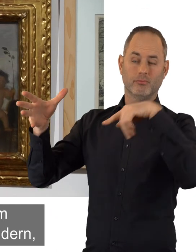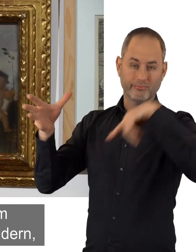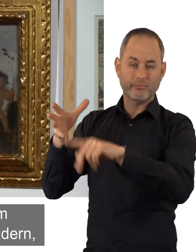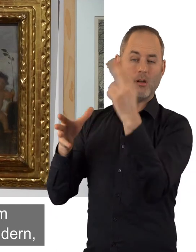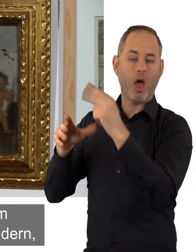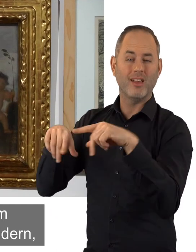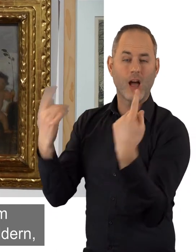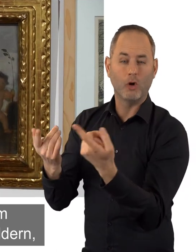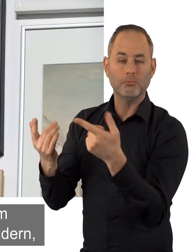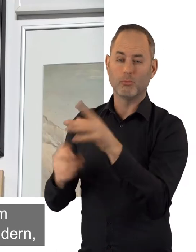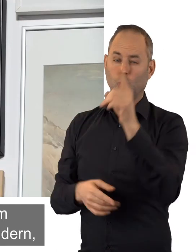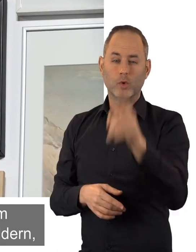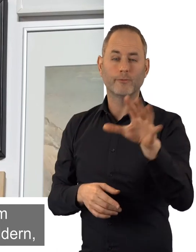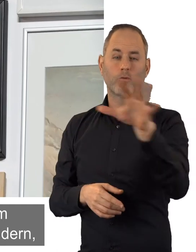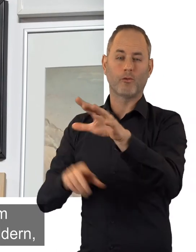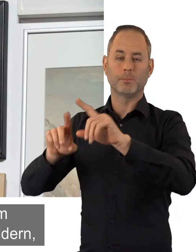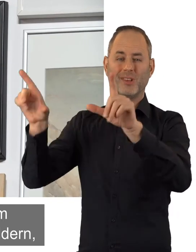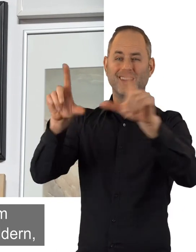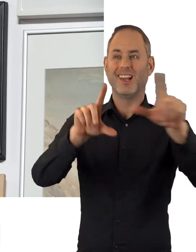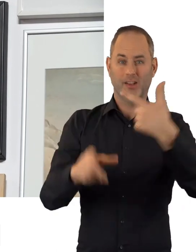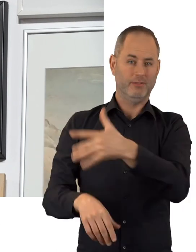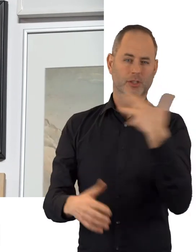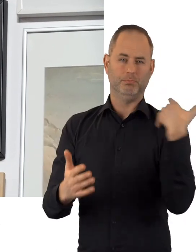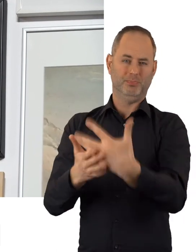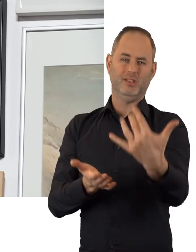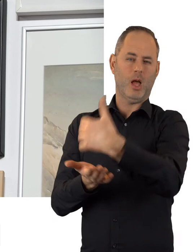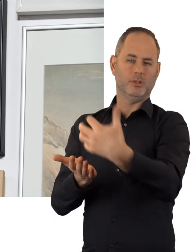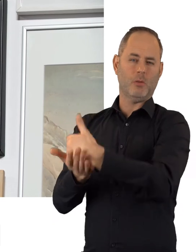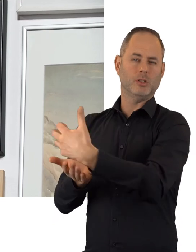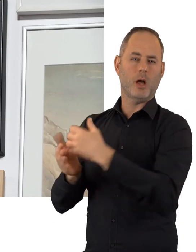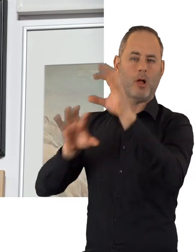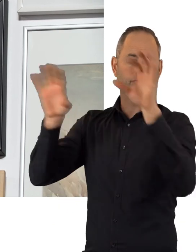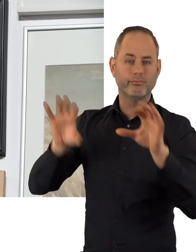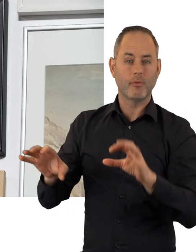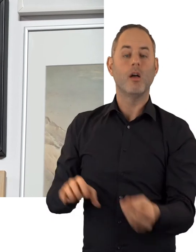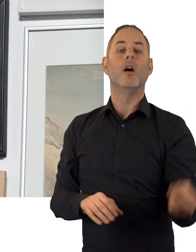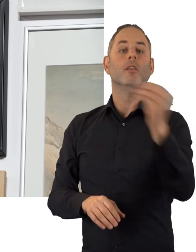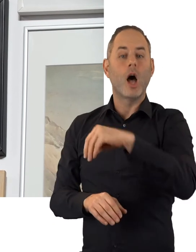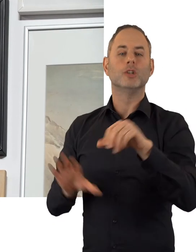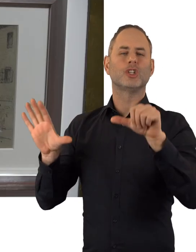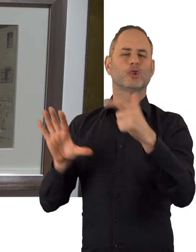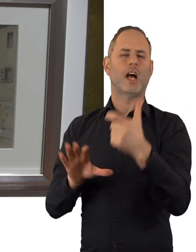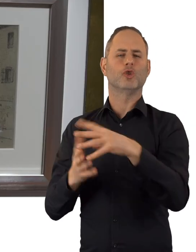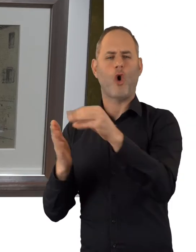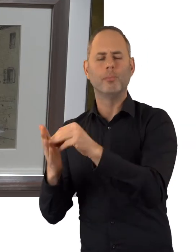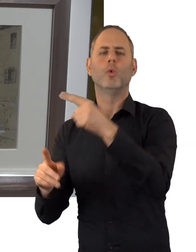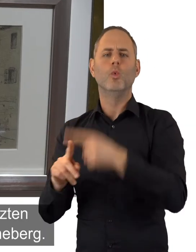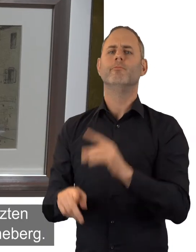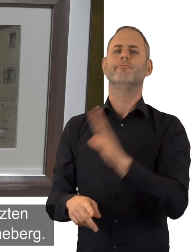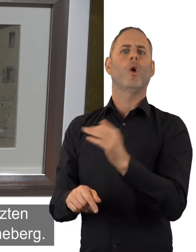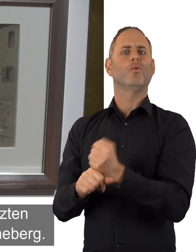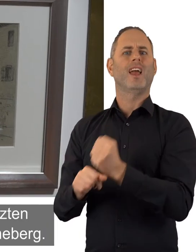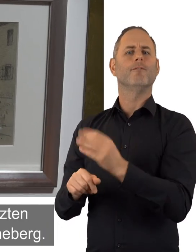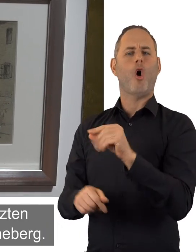155 Bildern, die er gesammelt hat. Dazu kamen noch 26 Kopien und